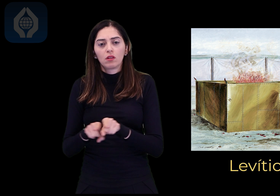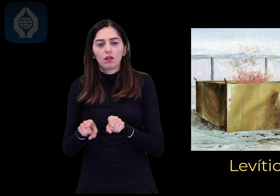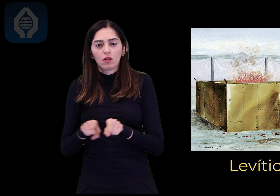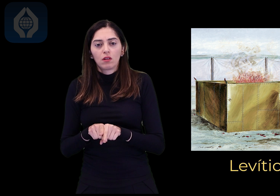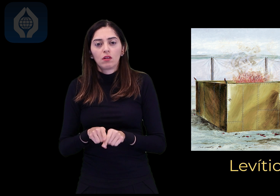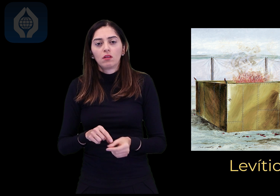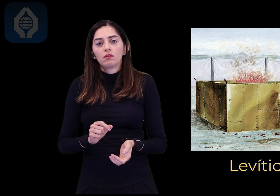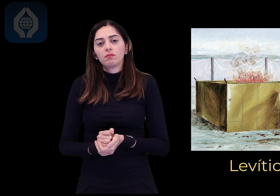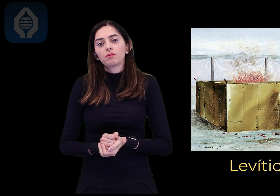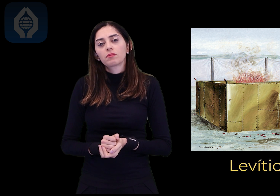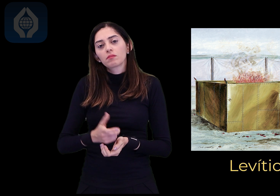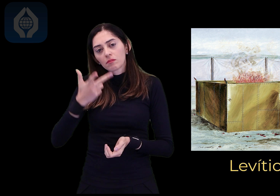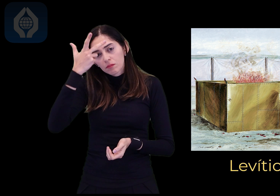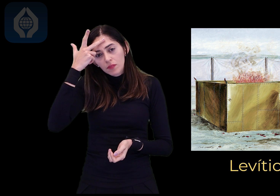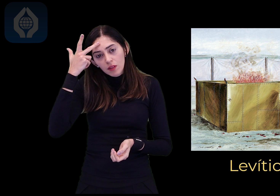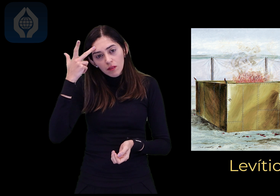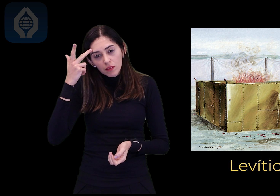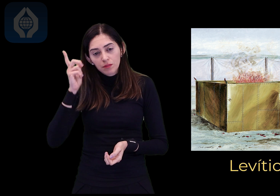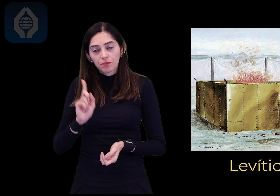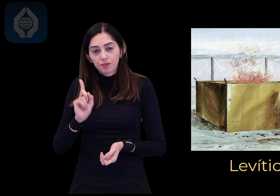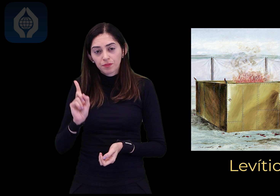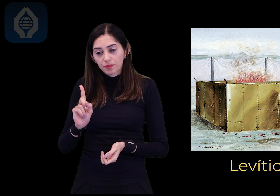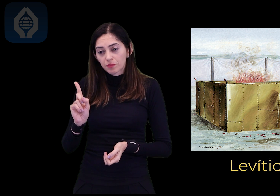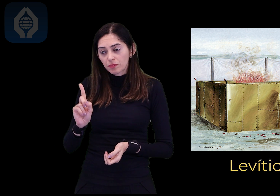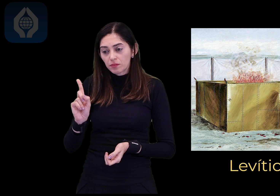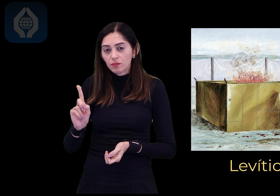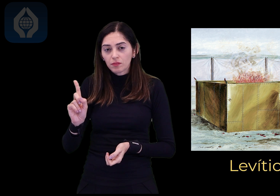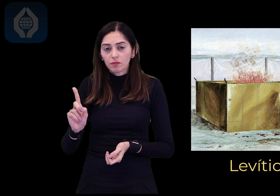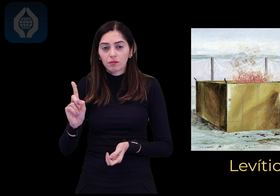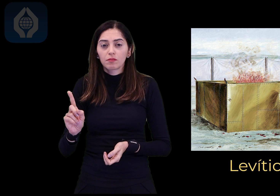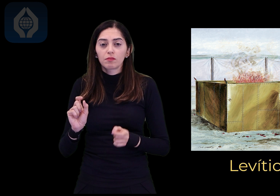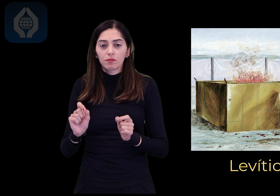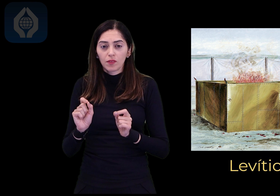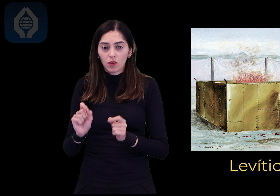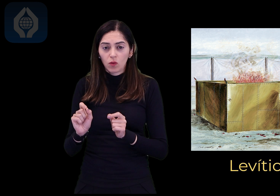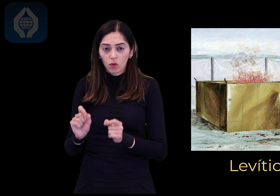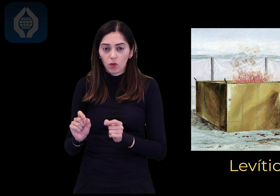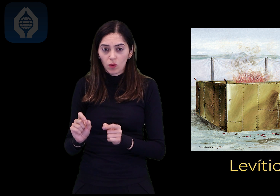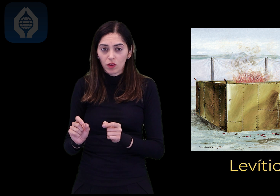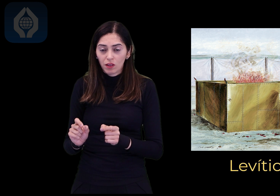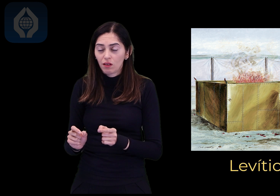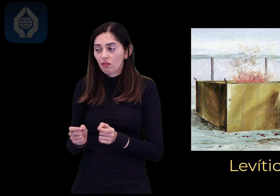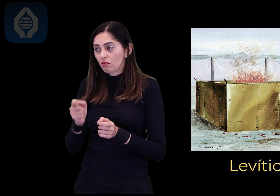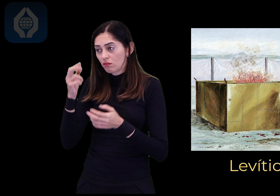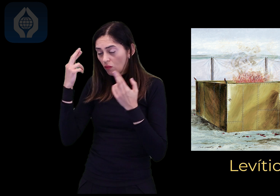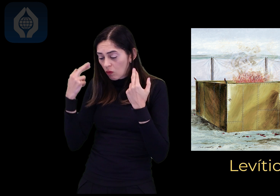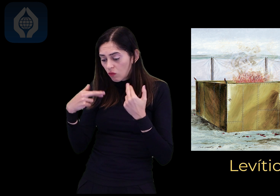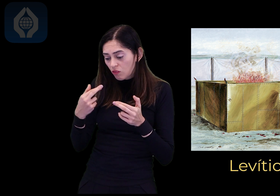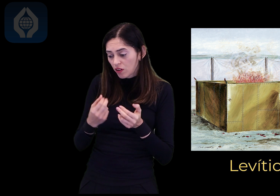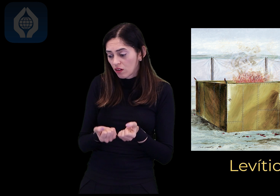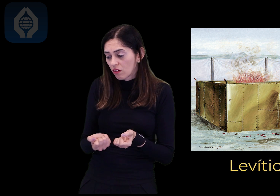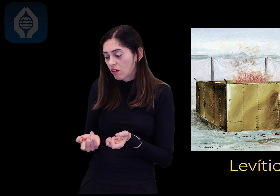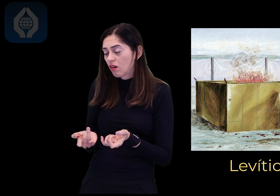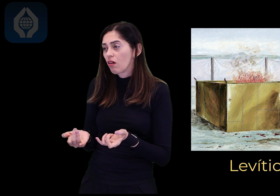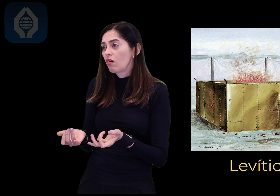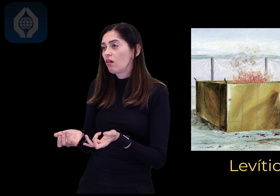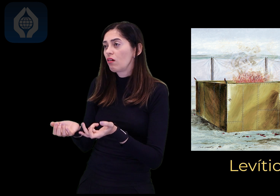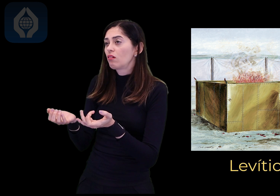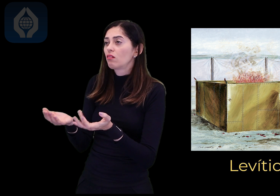pessoa queria se aproximar de Deus, o primeiro passo era trazer uma oferta queimada para o Senhor. Deveria trazer para o altar de